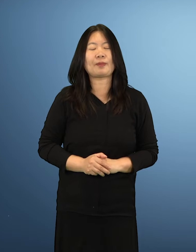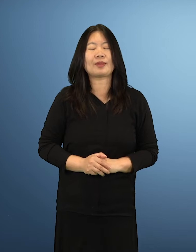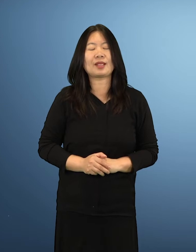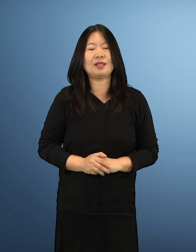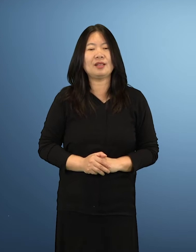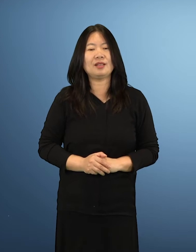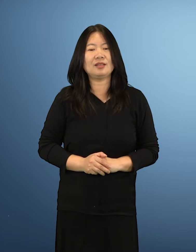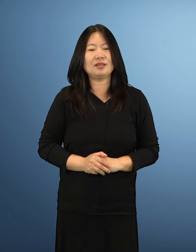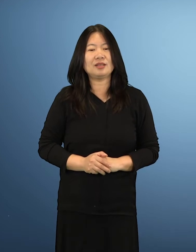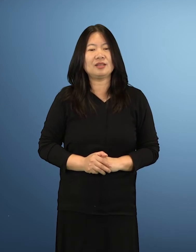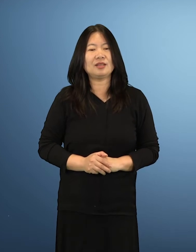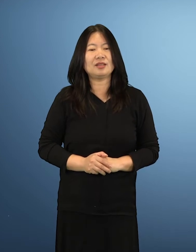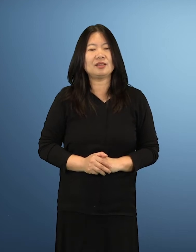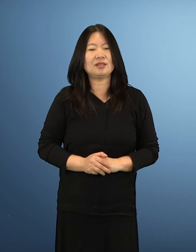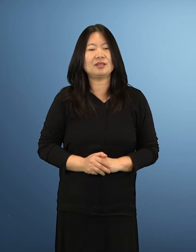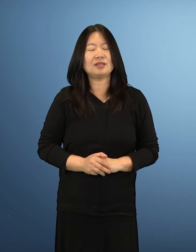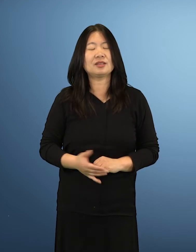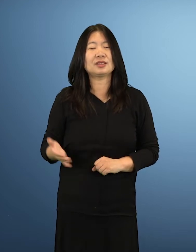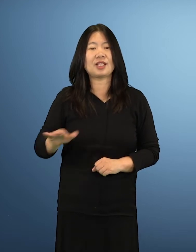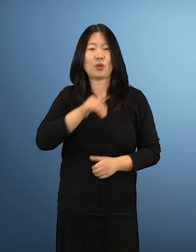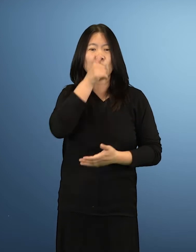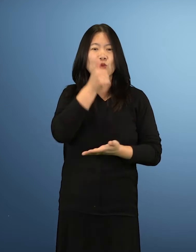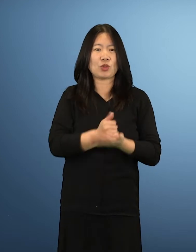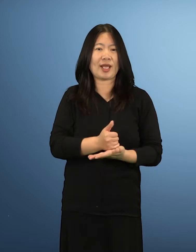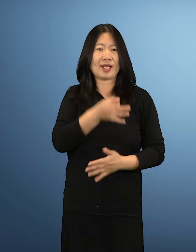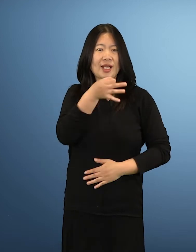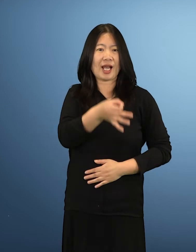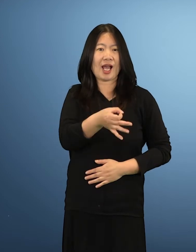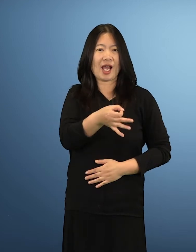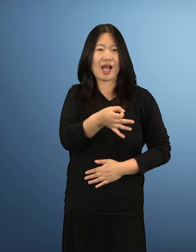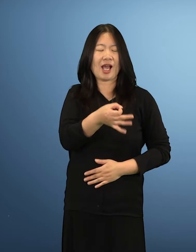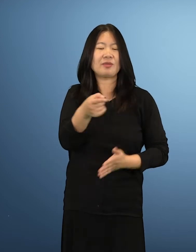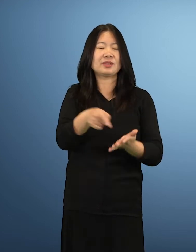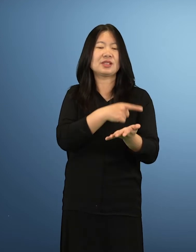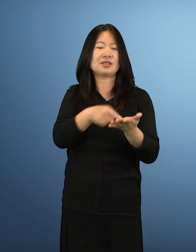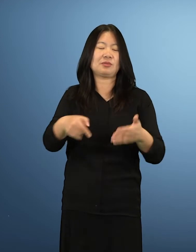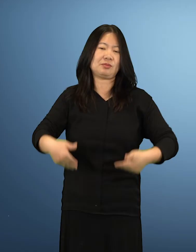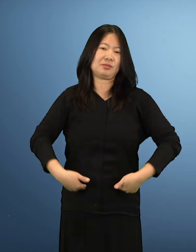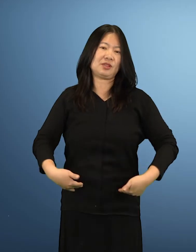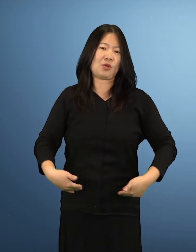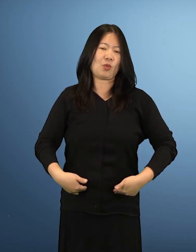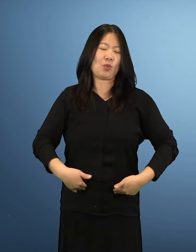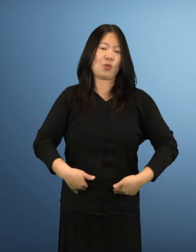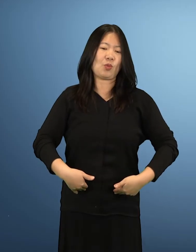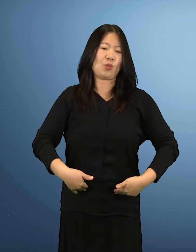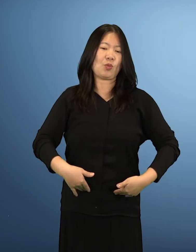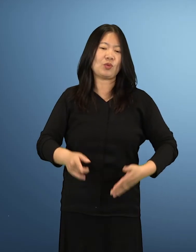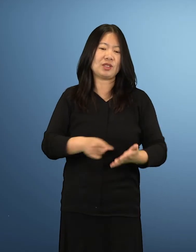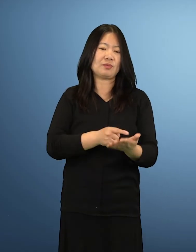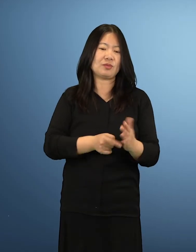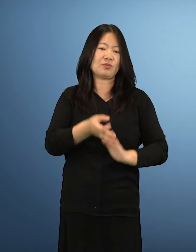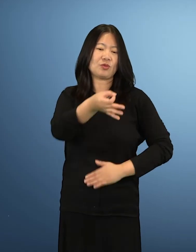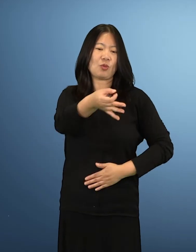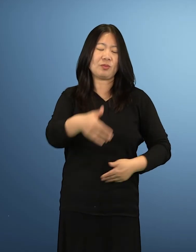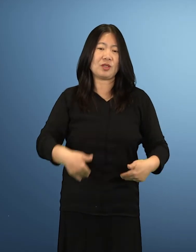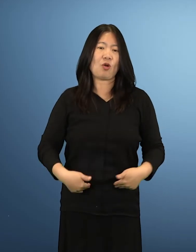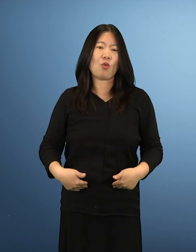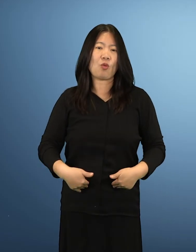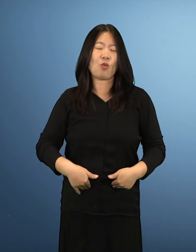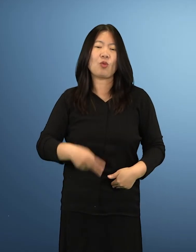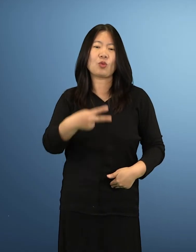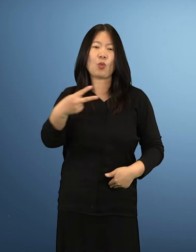그런데 누군가 이 죄값을 지불받아야 돼요. 지불해야 돼요. 그게